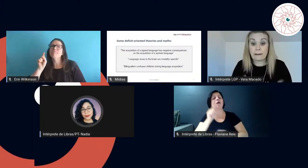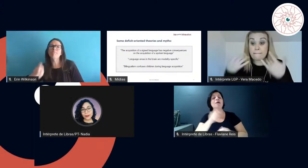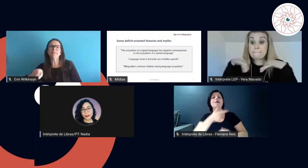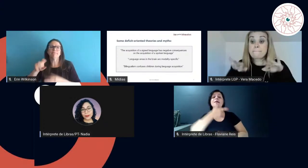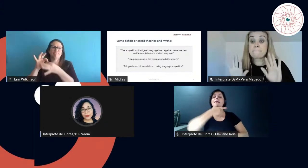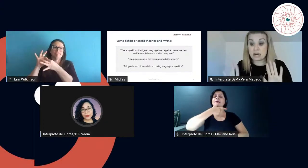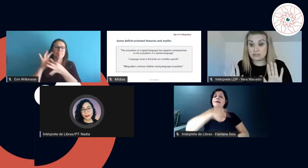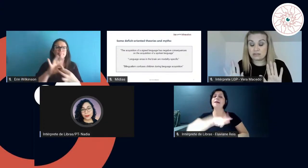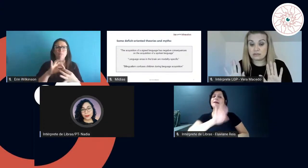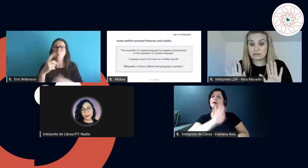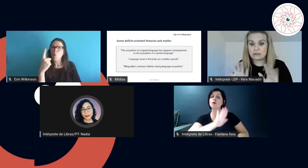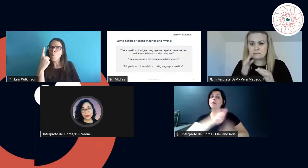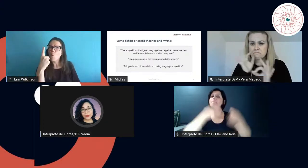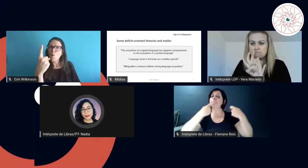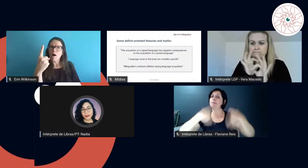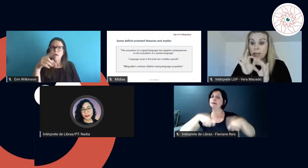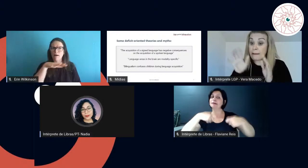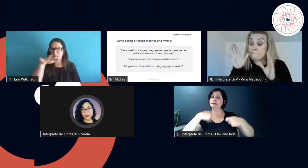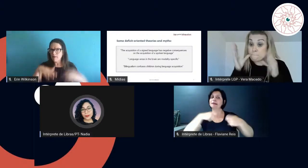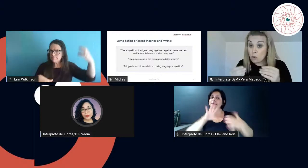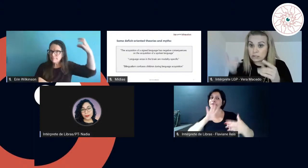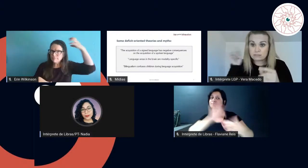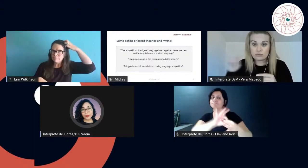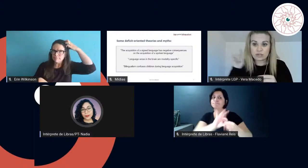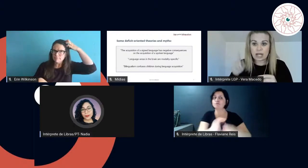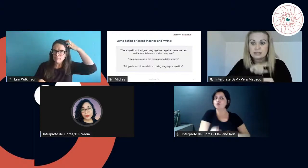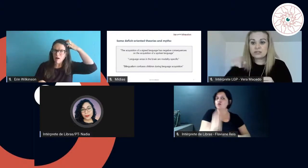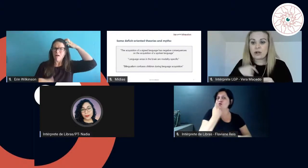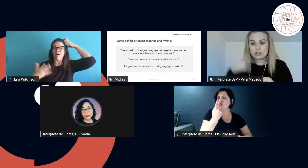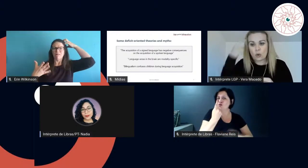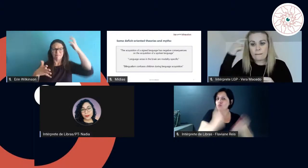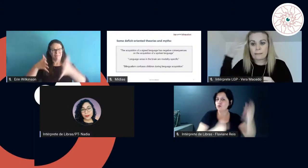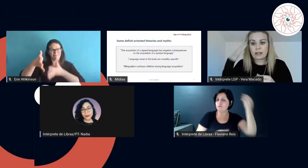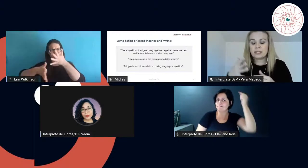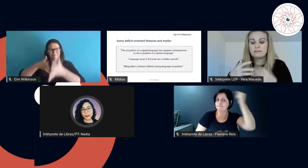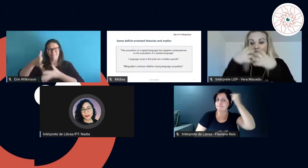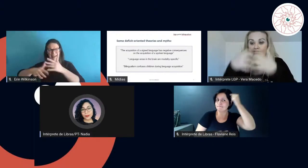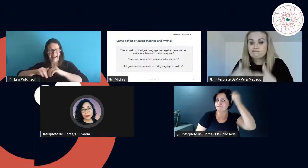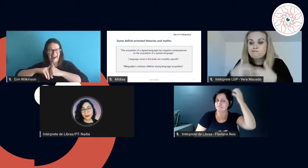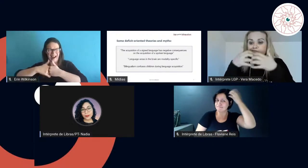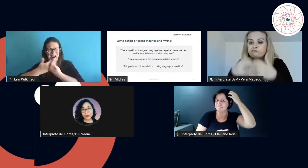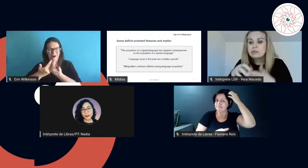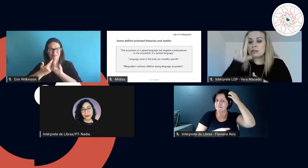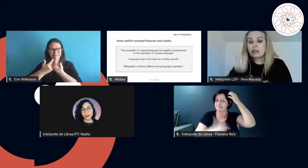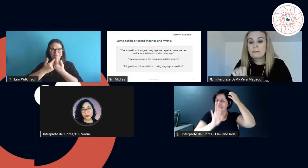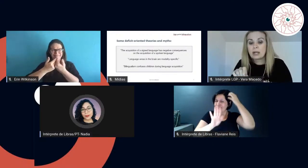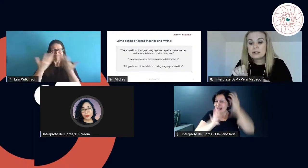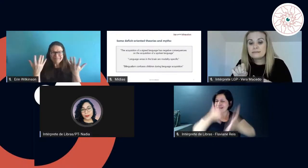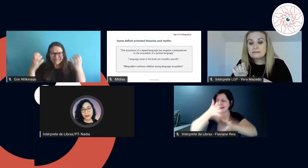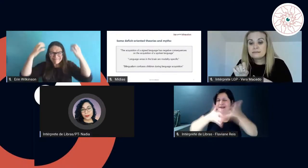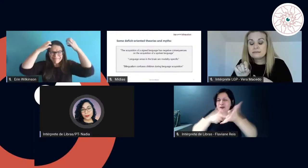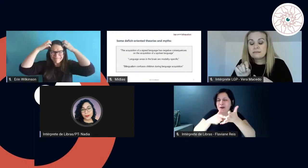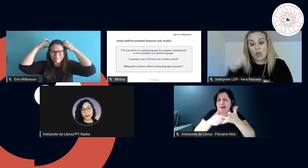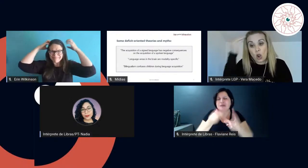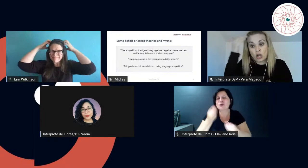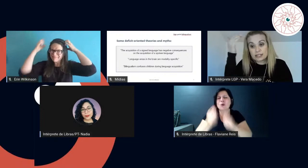Mas é imprescindível compreendermos as questões de